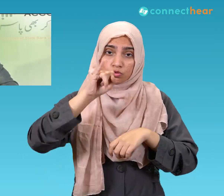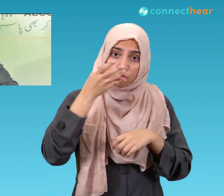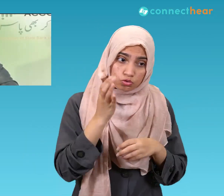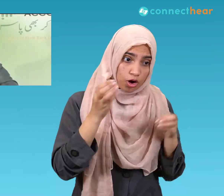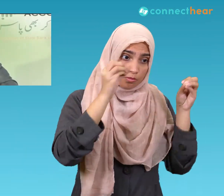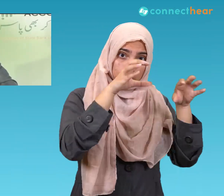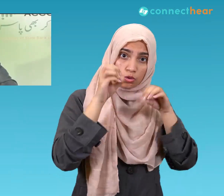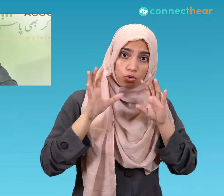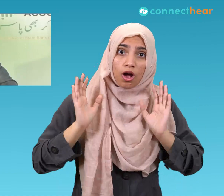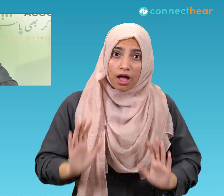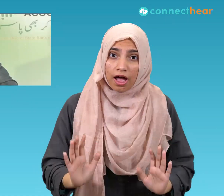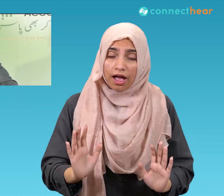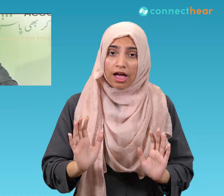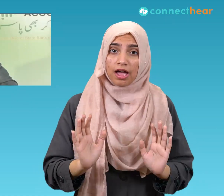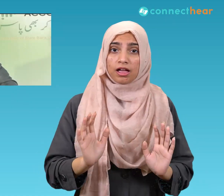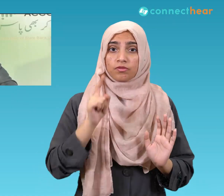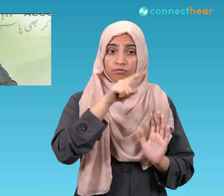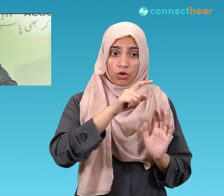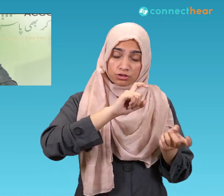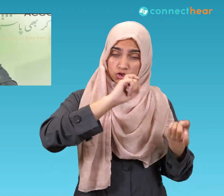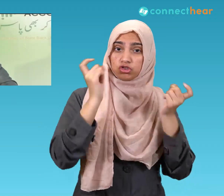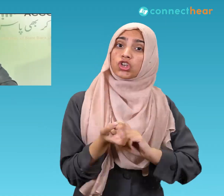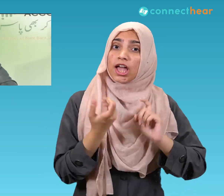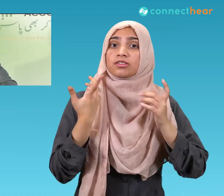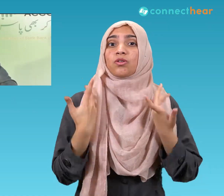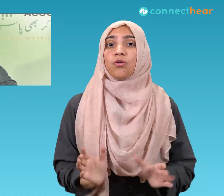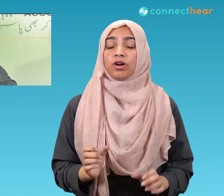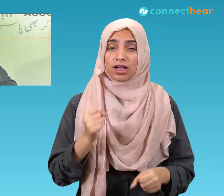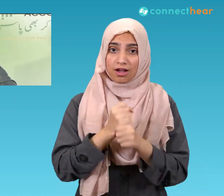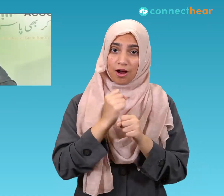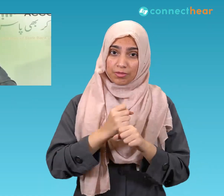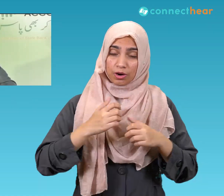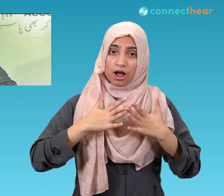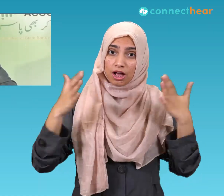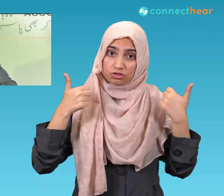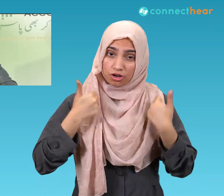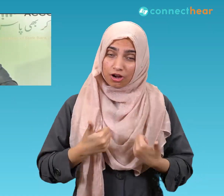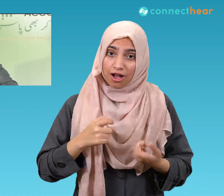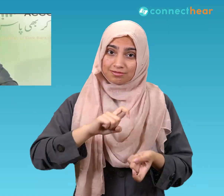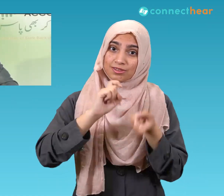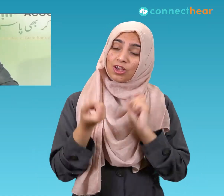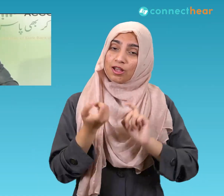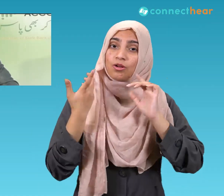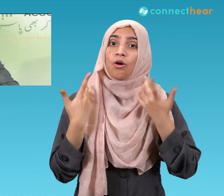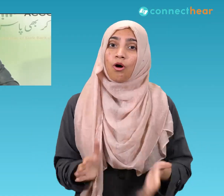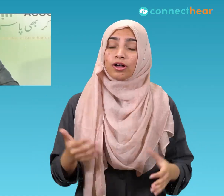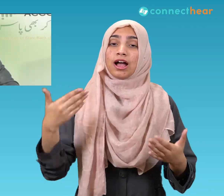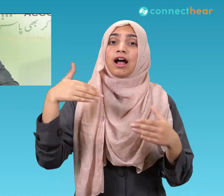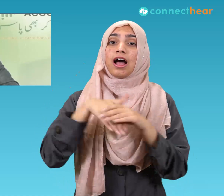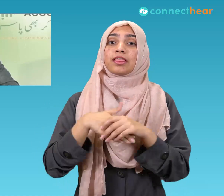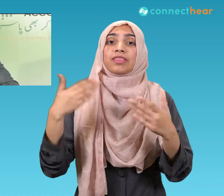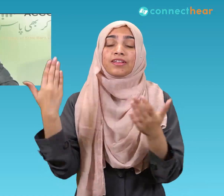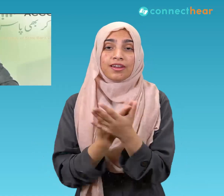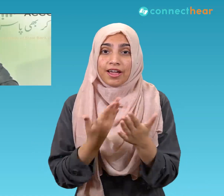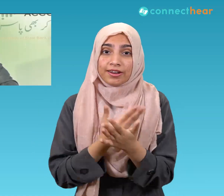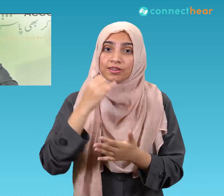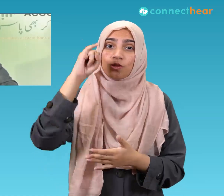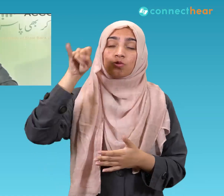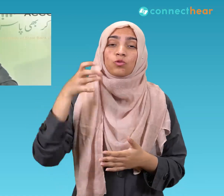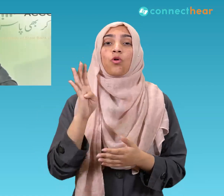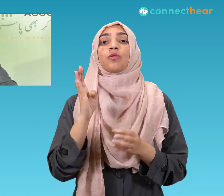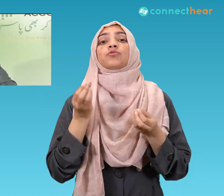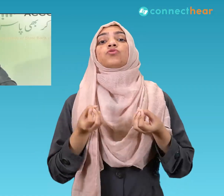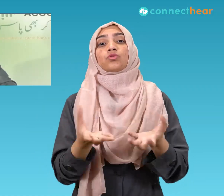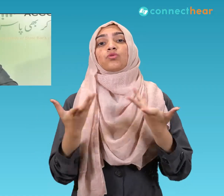جس کے اندر ایک کانشیسلی گورنمنٹ نے کوشش کی اپنی ایکسپورٹس بڑھانے کی، روپے کو سٹیبل رکھنے کی. اور روپے